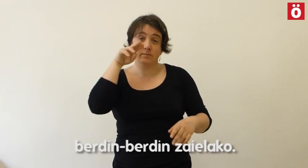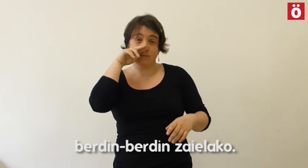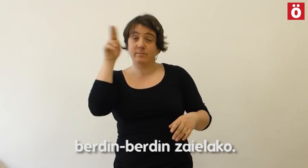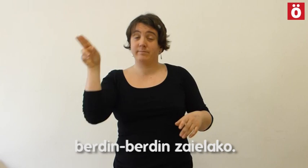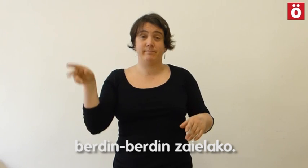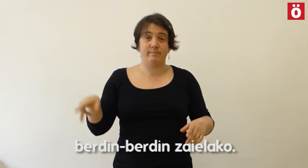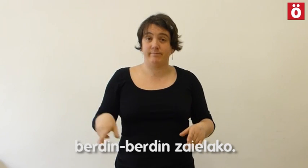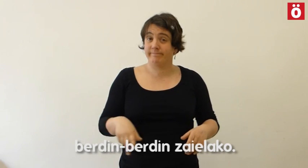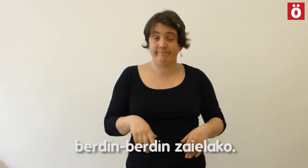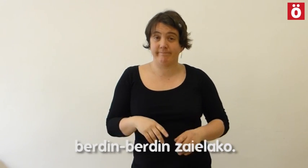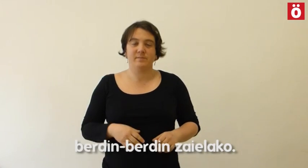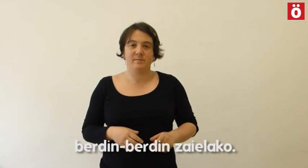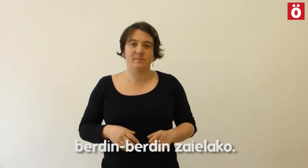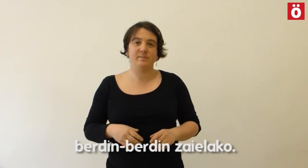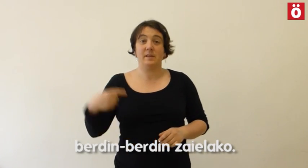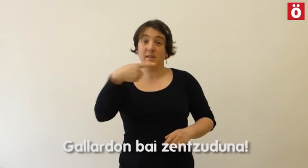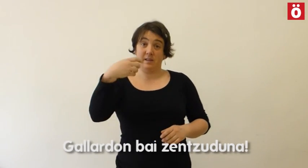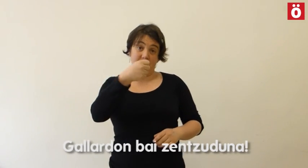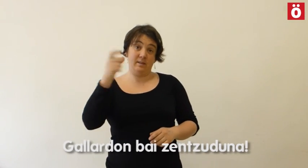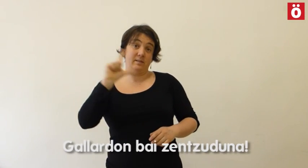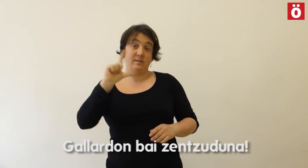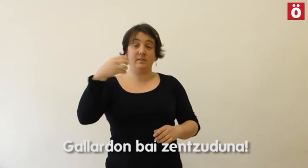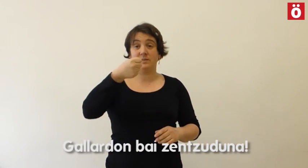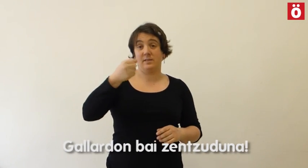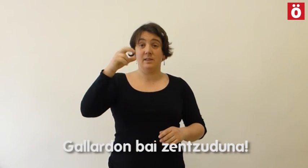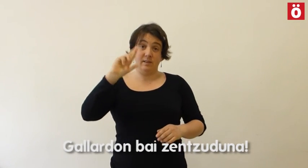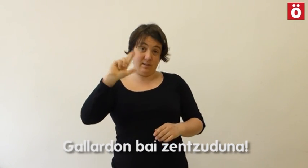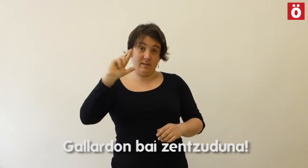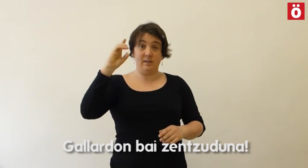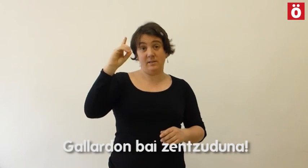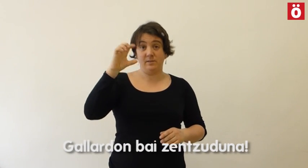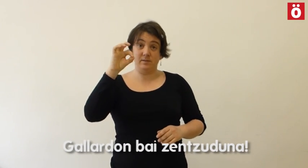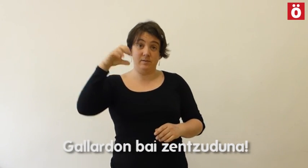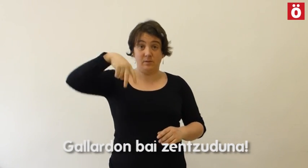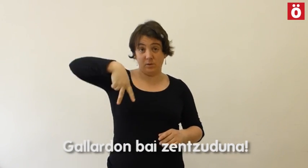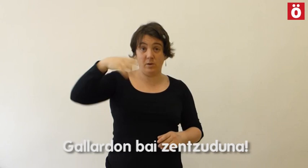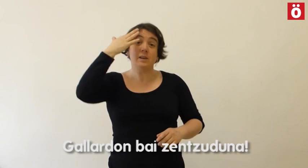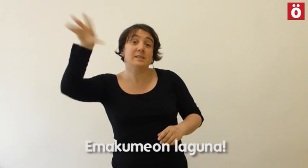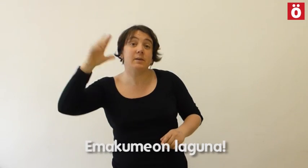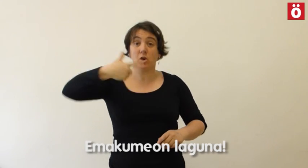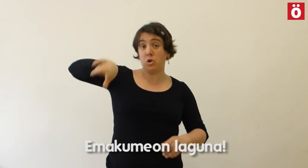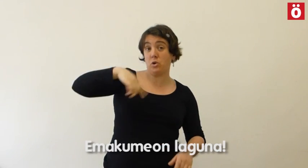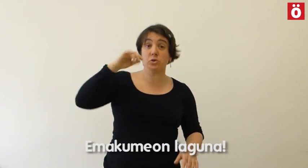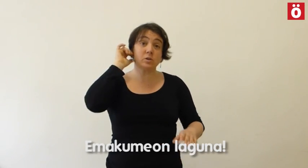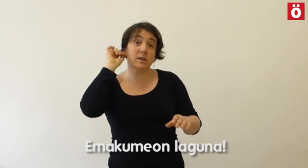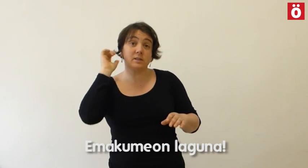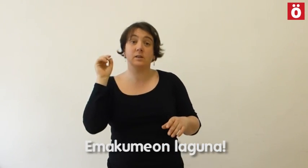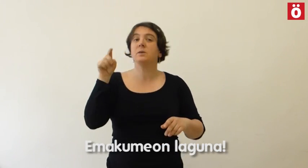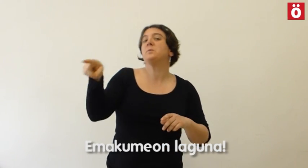zaielako Gaiardon baiz entzuduna, emakume hon